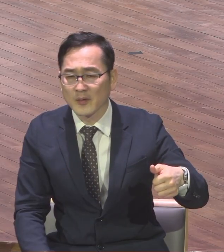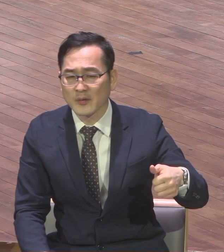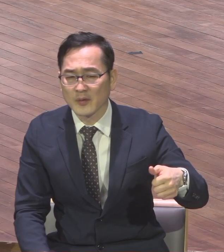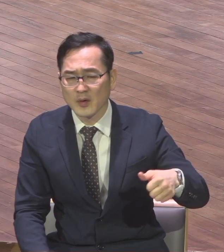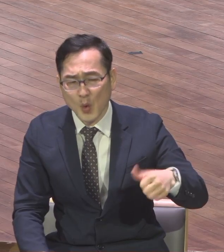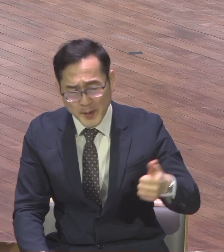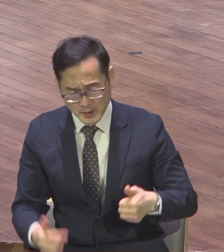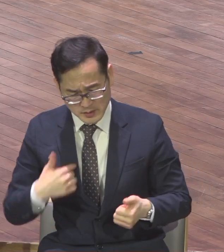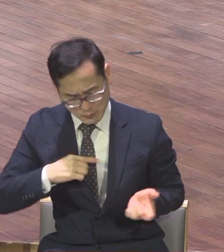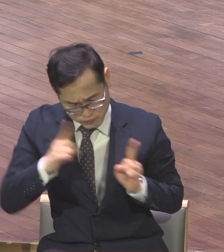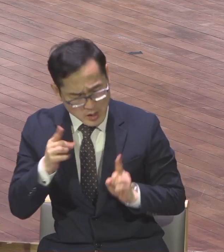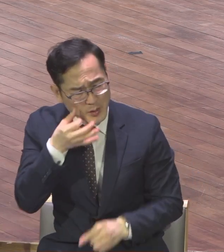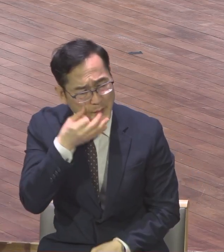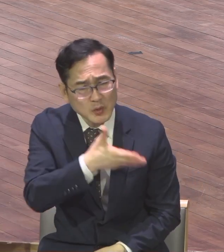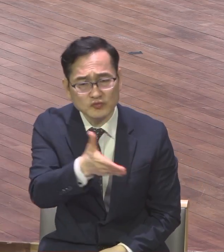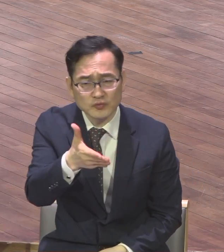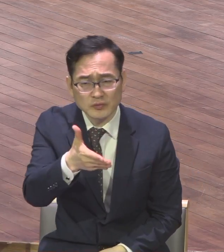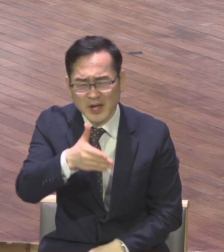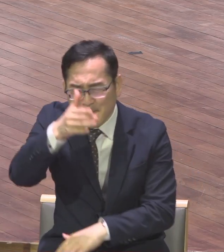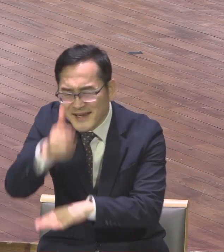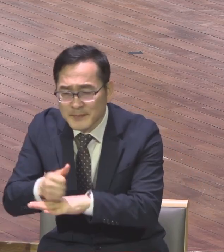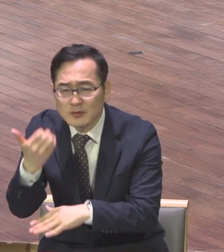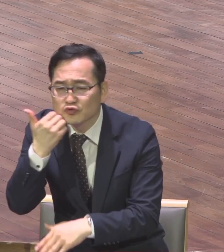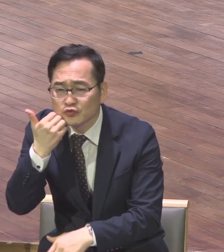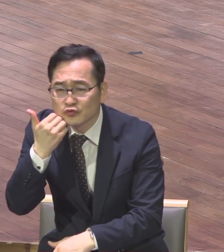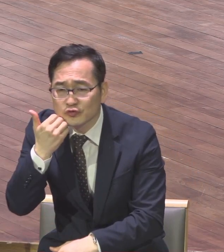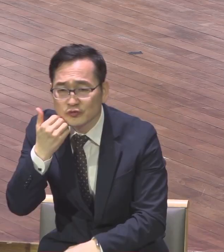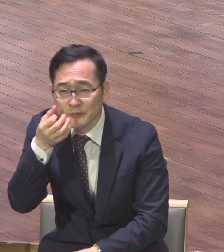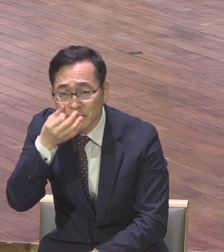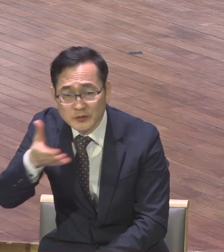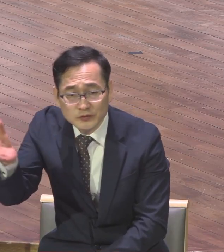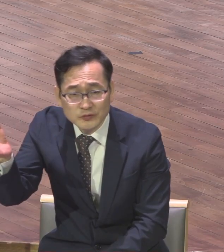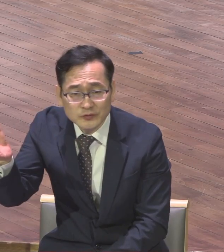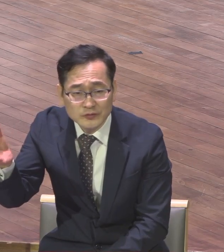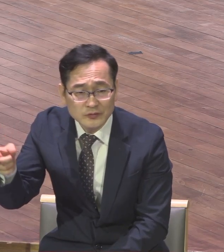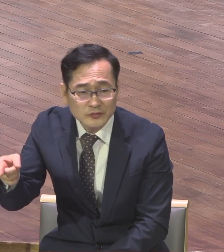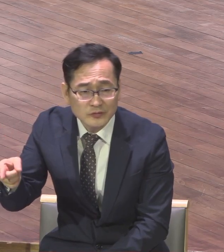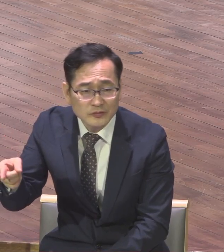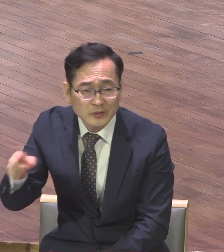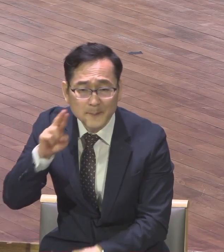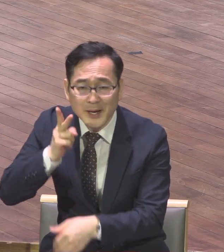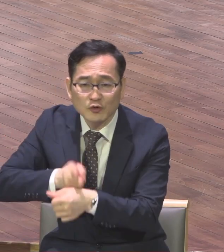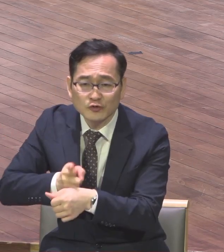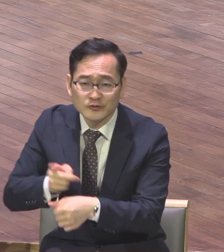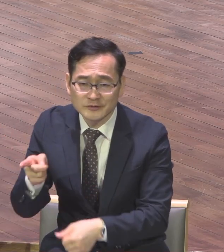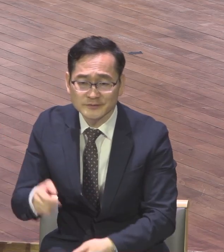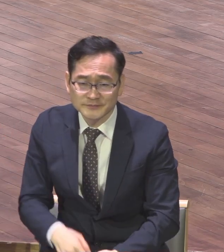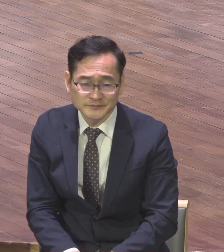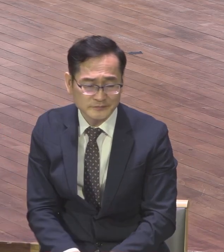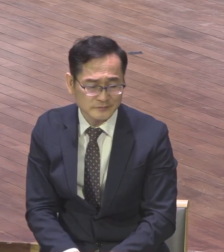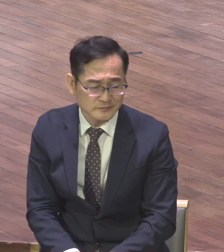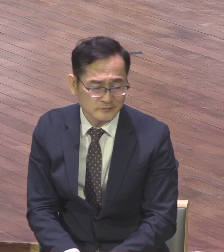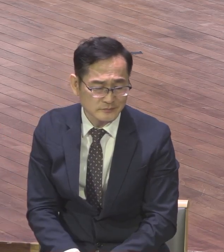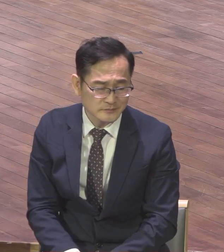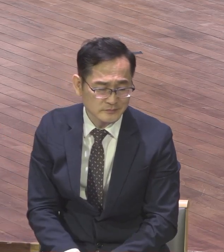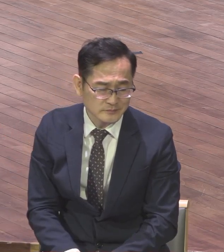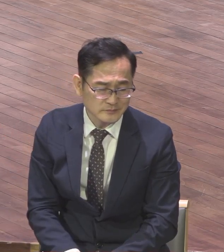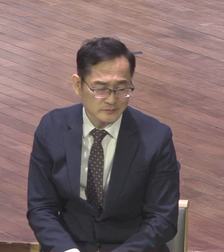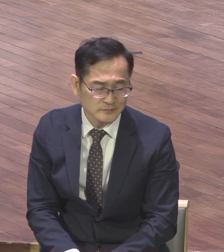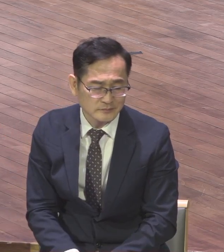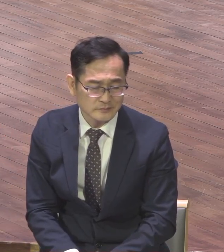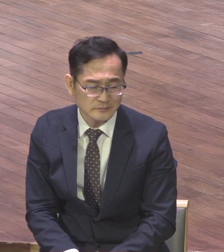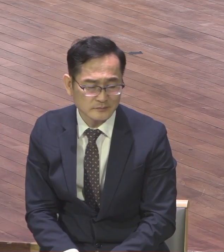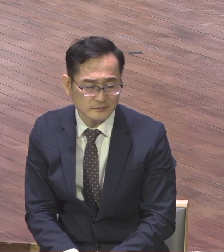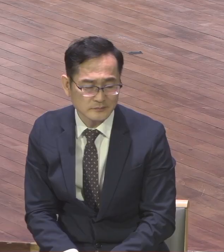저는요 이 성경을 읽으면서 팍 울었어요. 바울의 표현입니다. 천하의